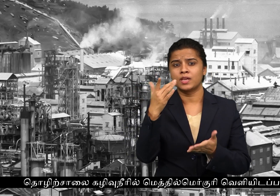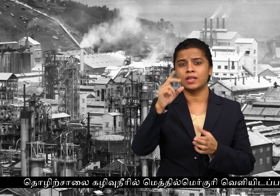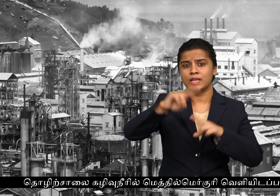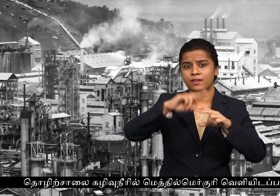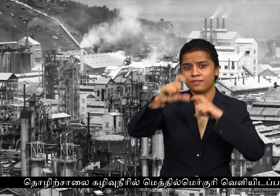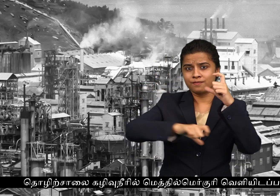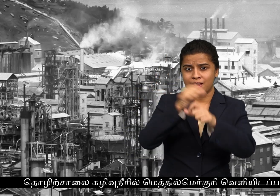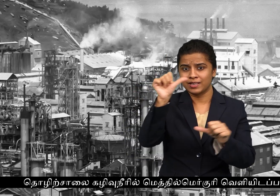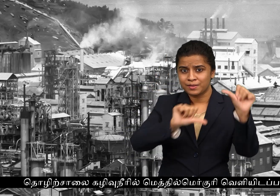வெளியிடப்பட்டதால் ஏற்பட்டது.